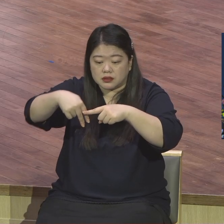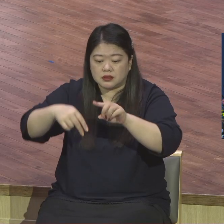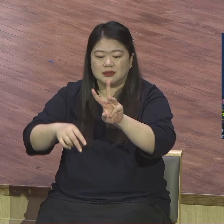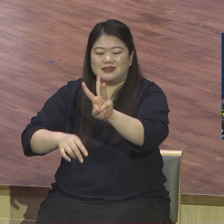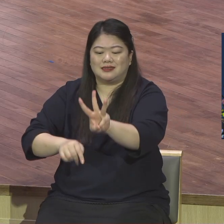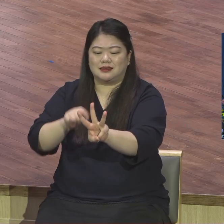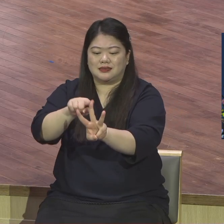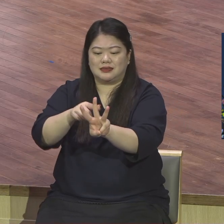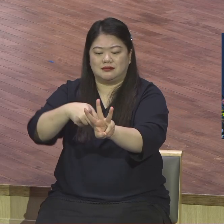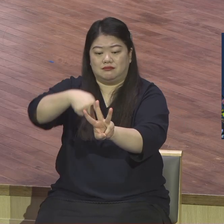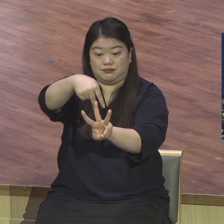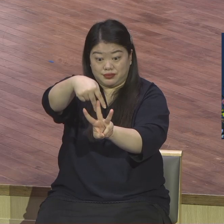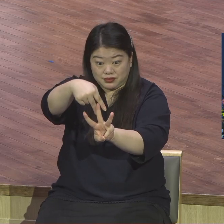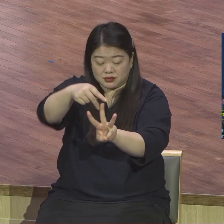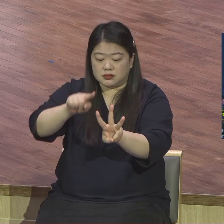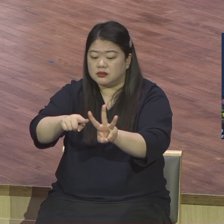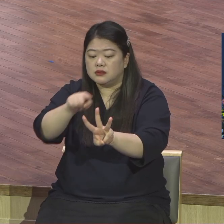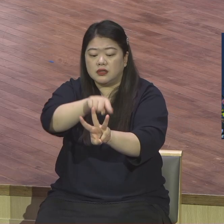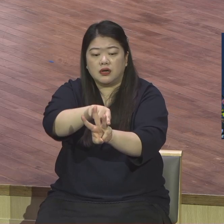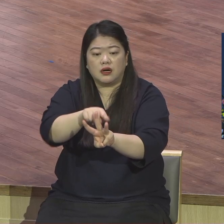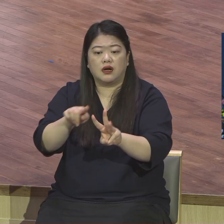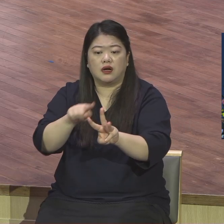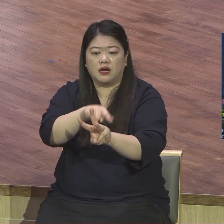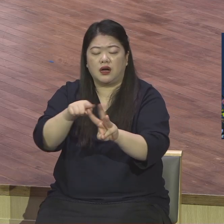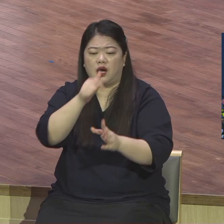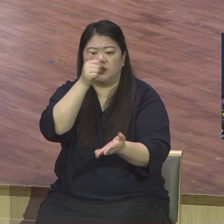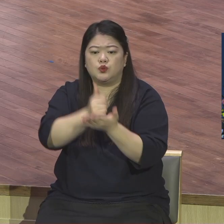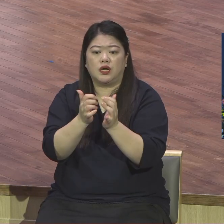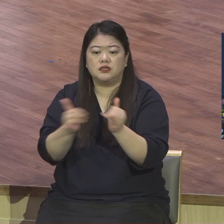예수 믿는 순간에 그냥 그 사람은 의인이라.